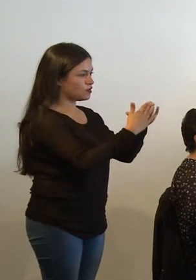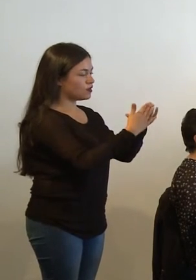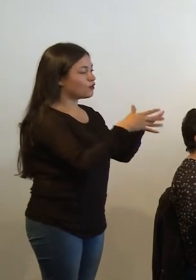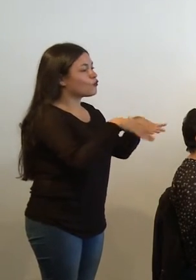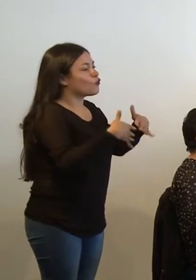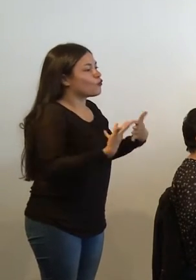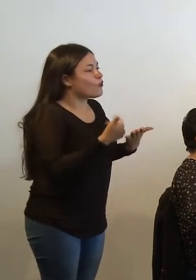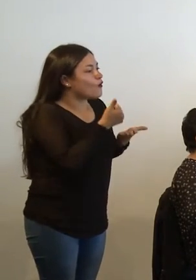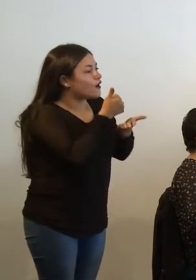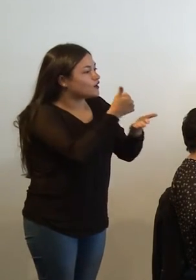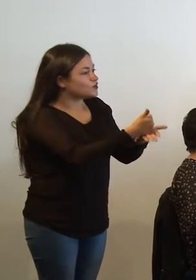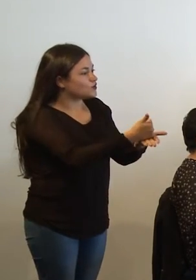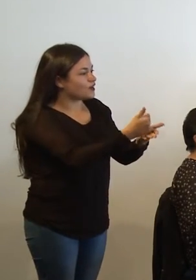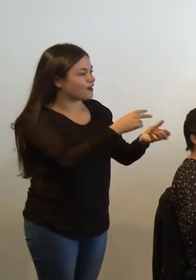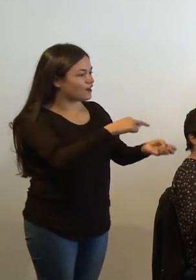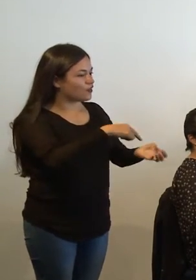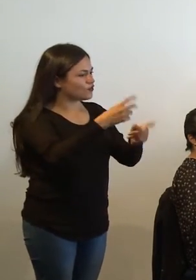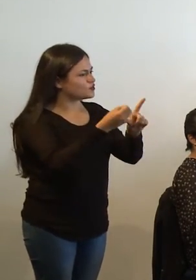Hay